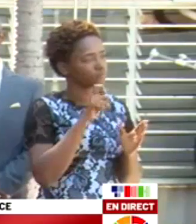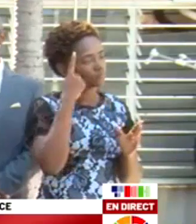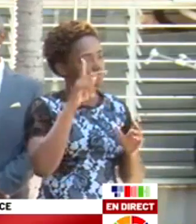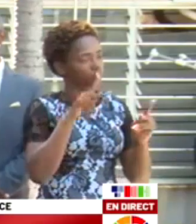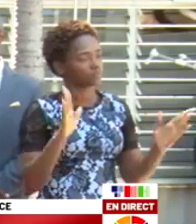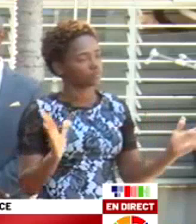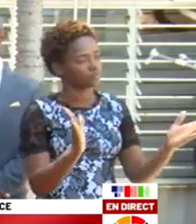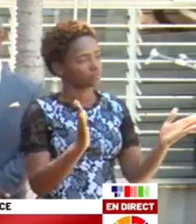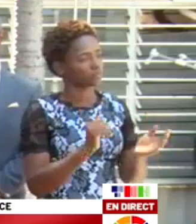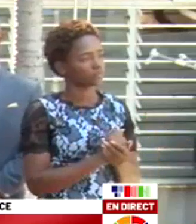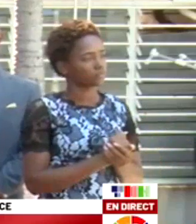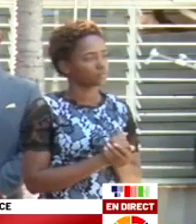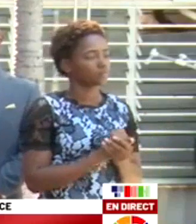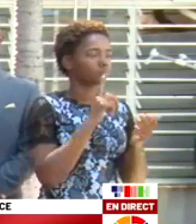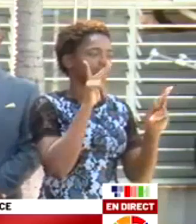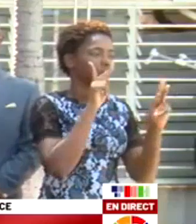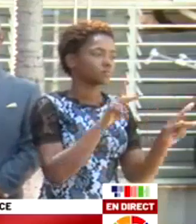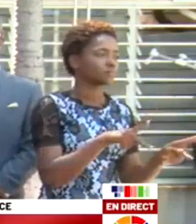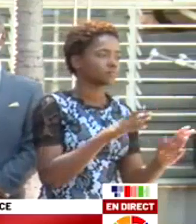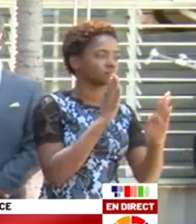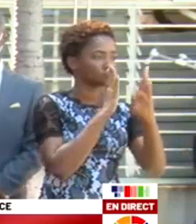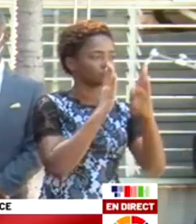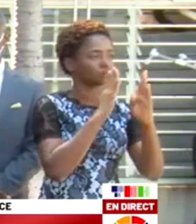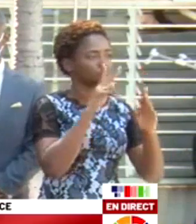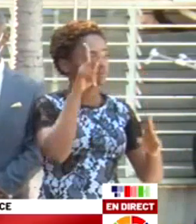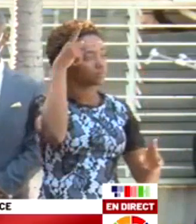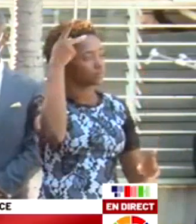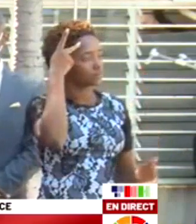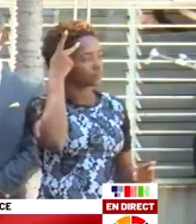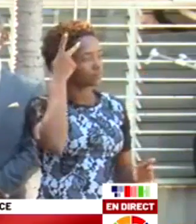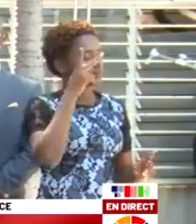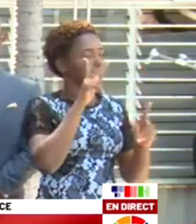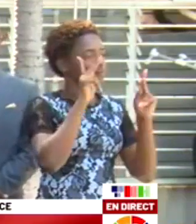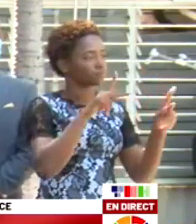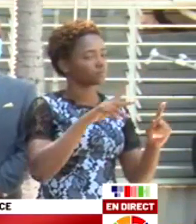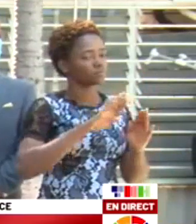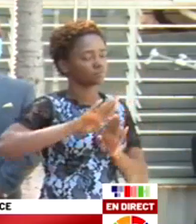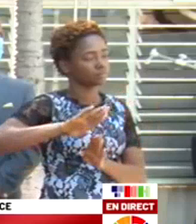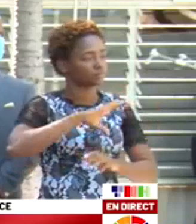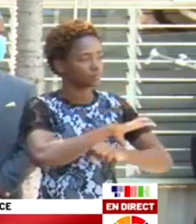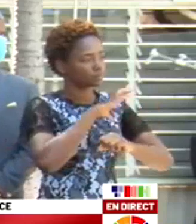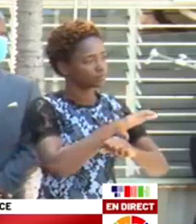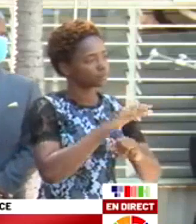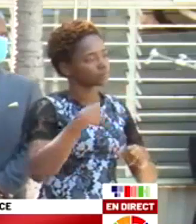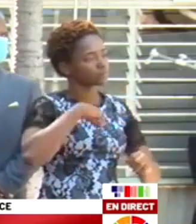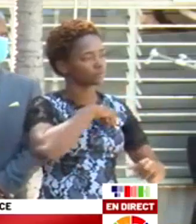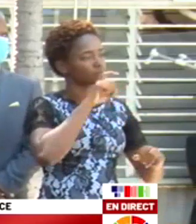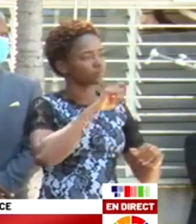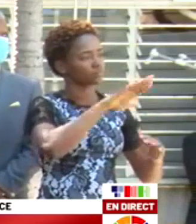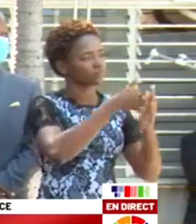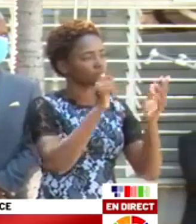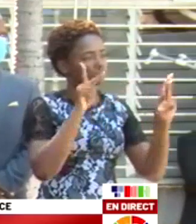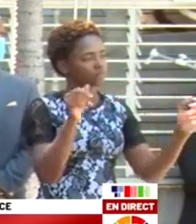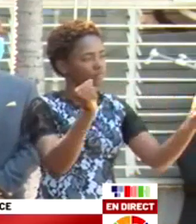le monde. Que monde qui est dans l'opposition politique, que monde qui est dans le pouvoir, nous avons besoin d'accompagnement de tout